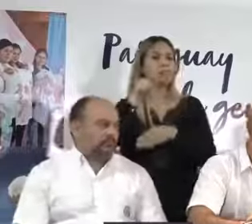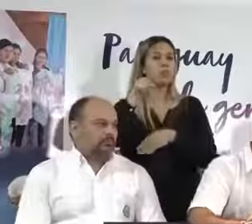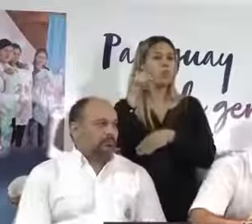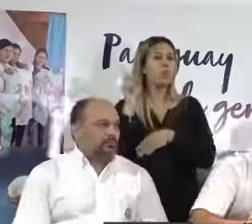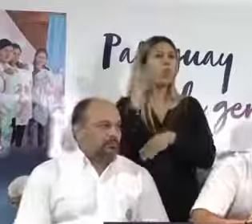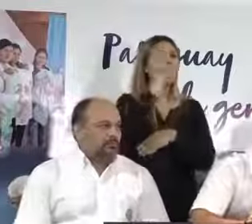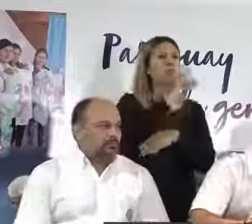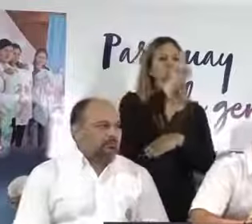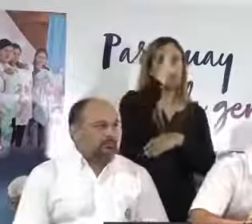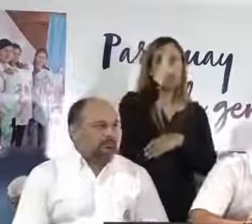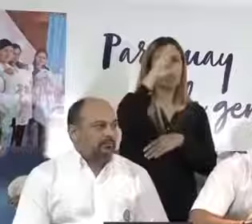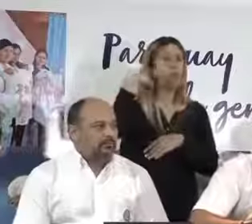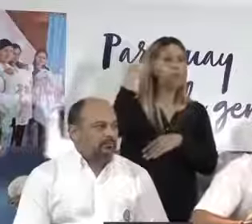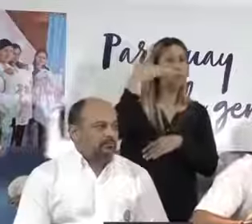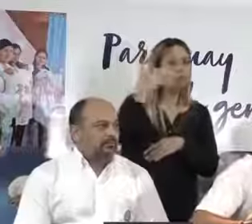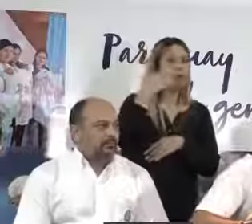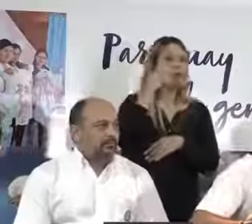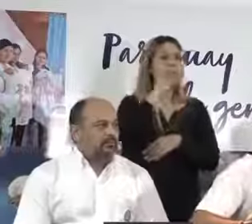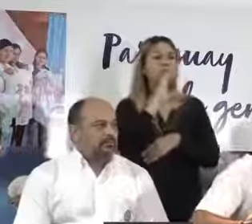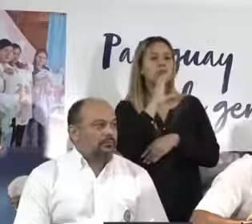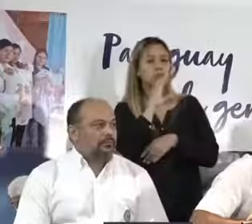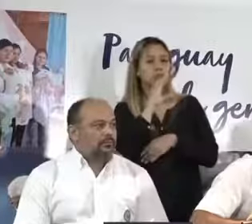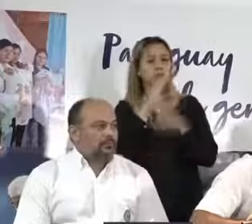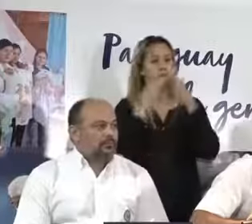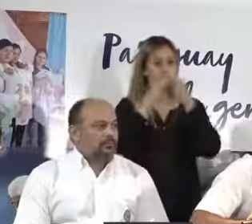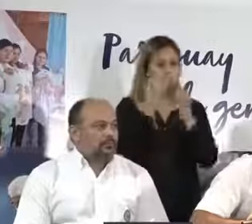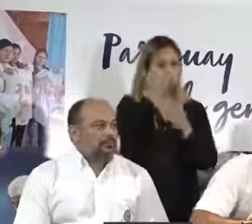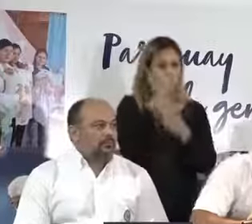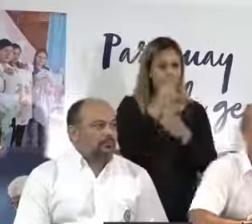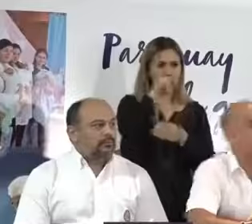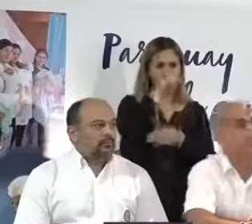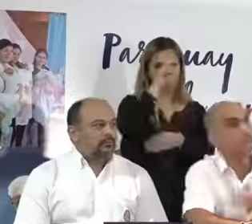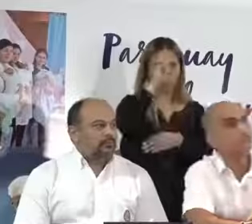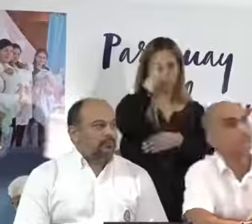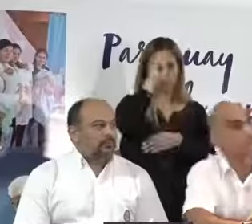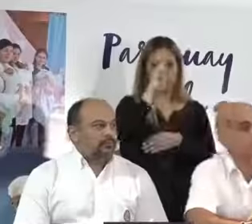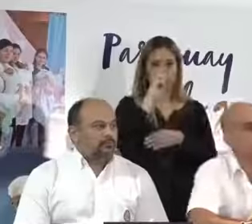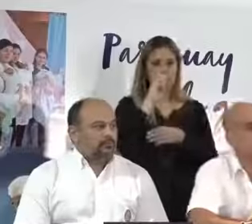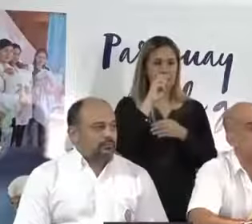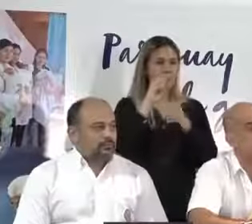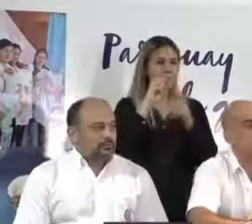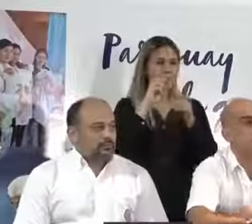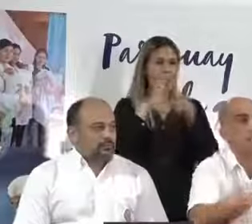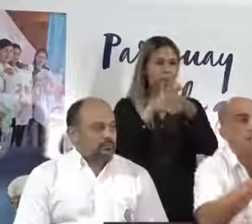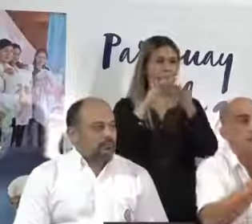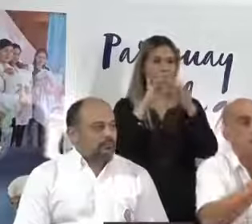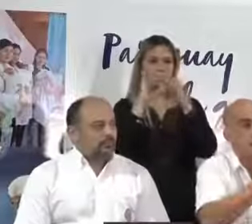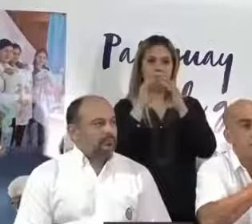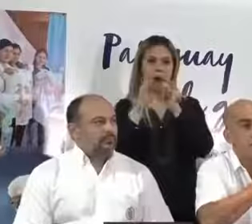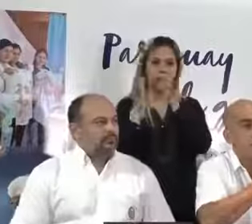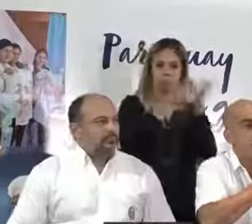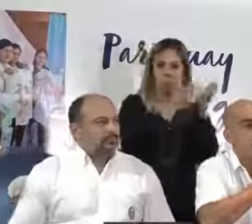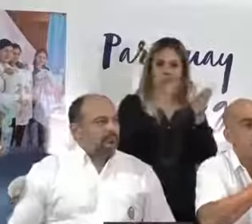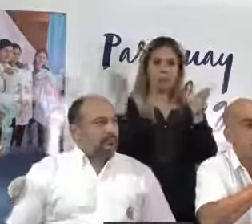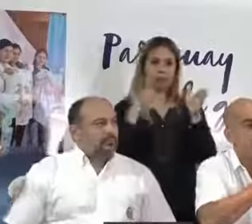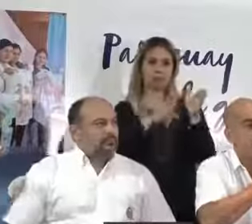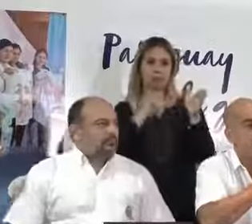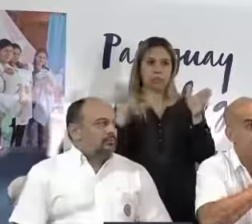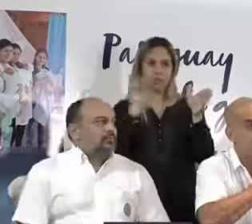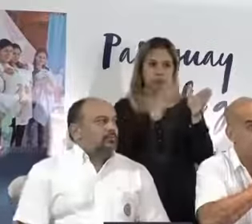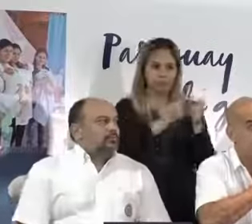en ese lugar se establece un lugar apartado, digamos, y de control. Sí. Si la persona